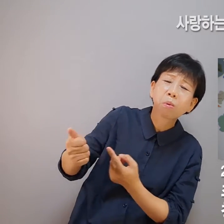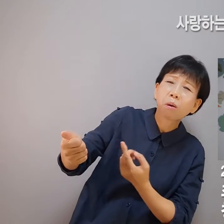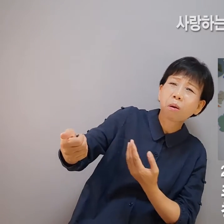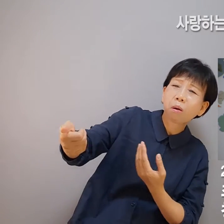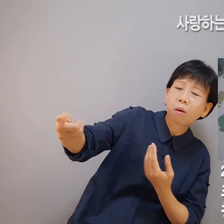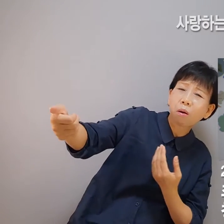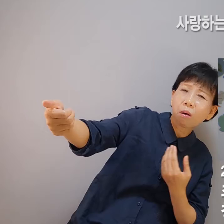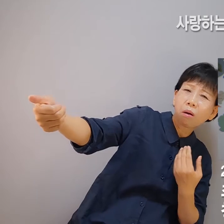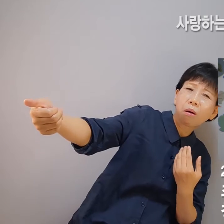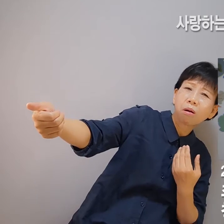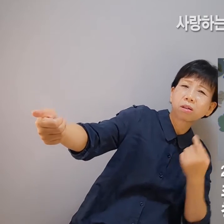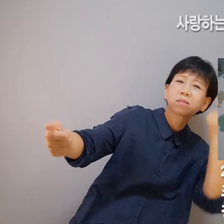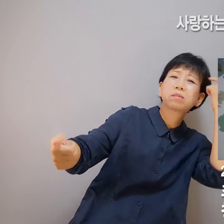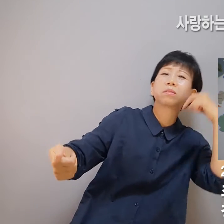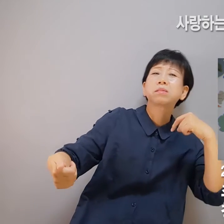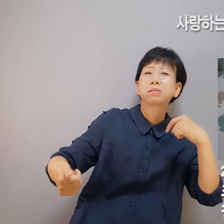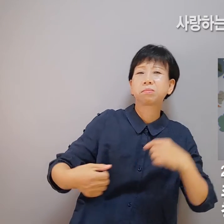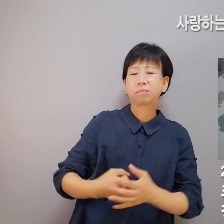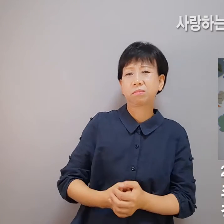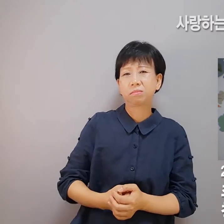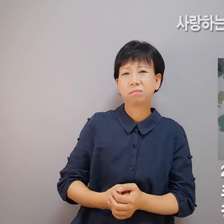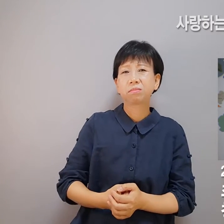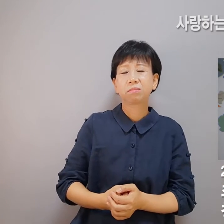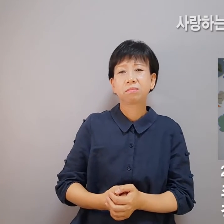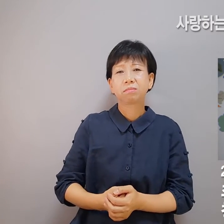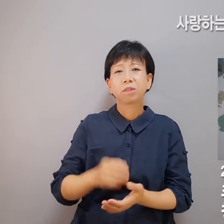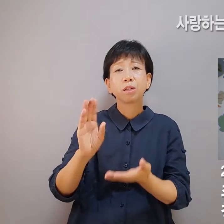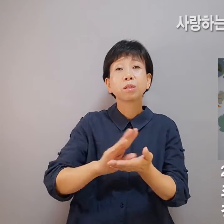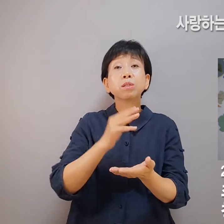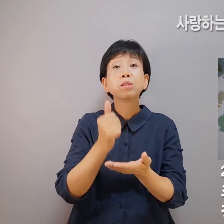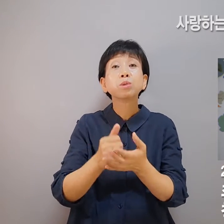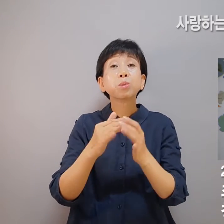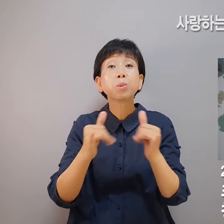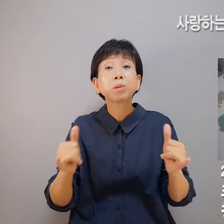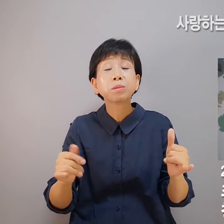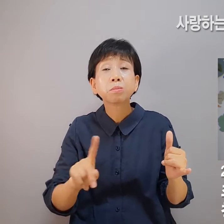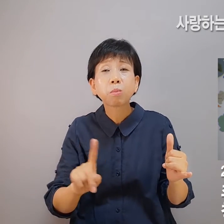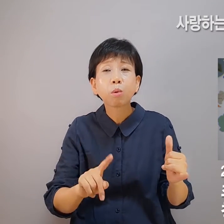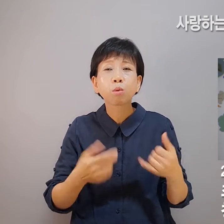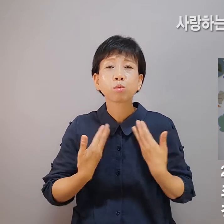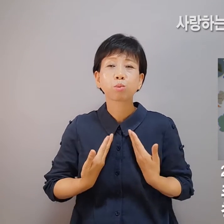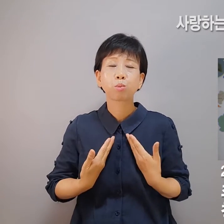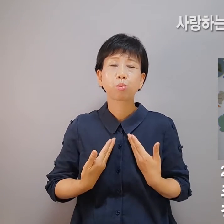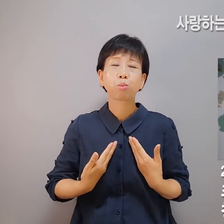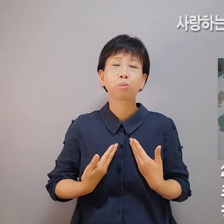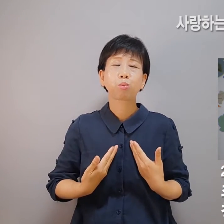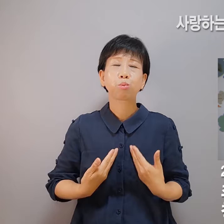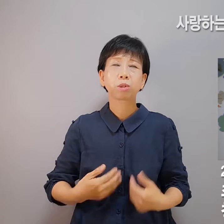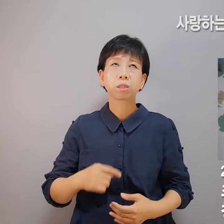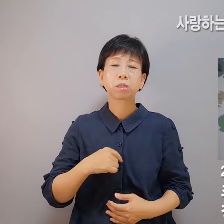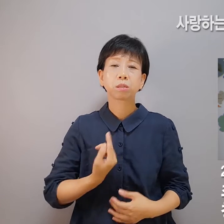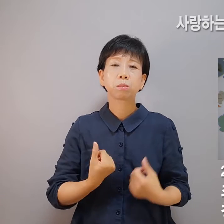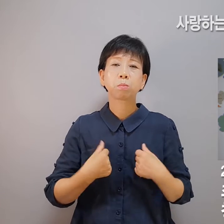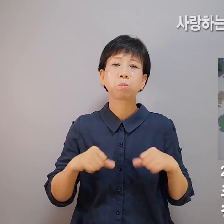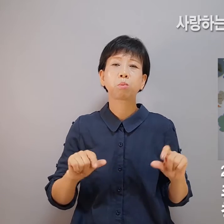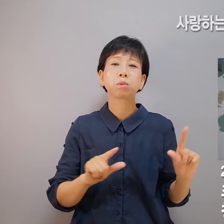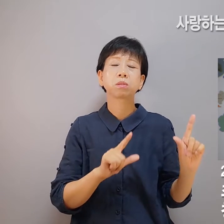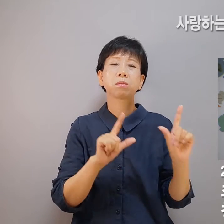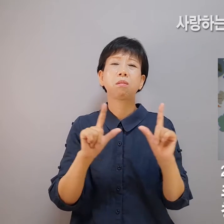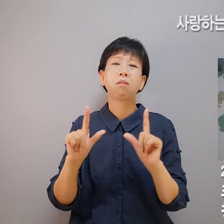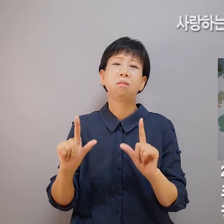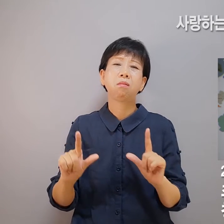거죠. 오늘날 많은 그리스도인들은요, 조용히 자포자기하면서 살아가고